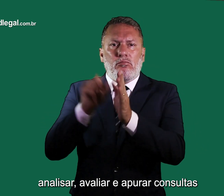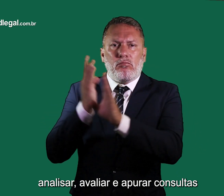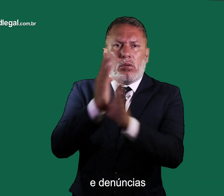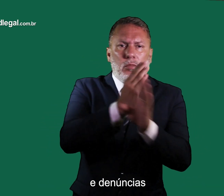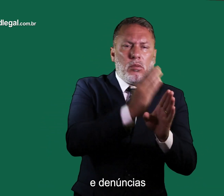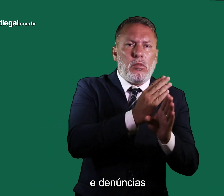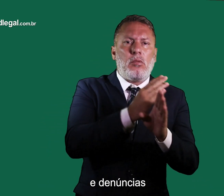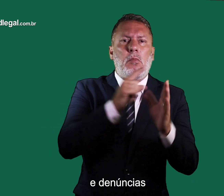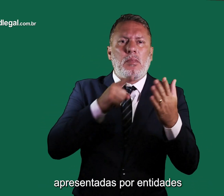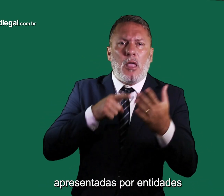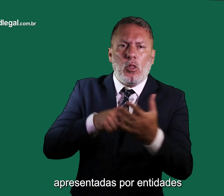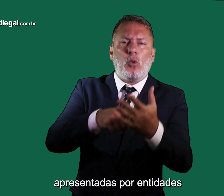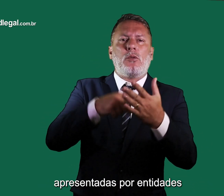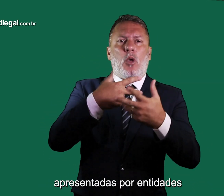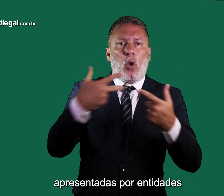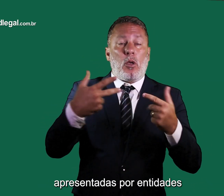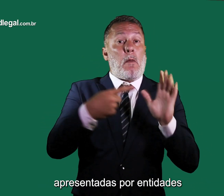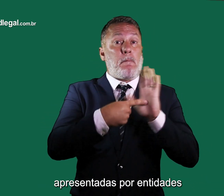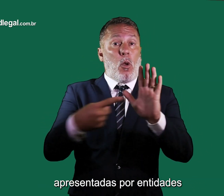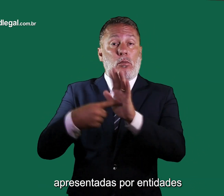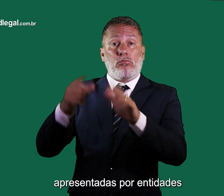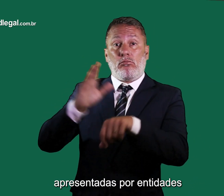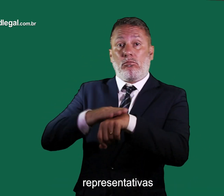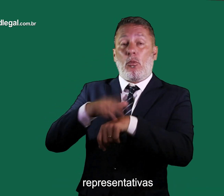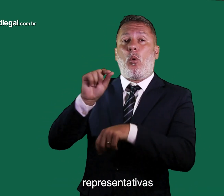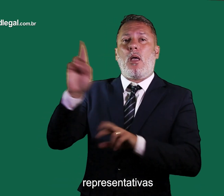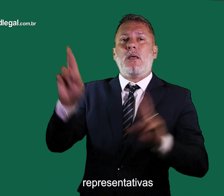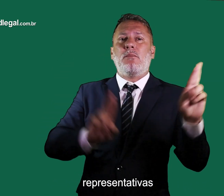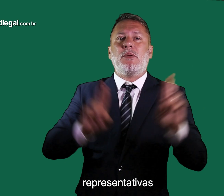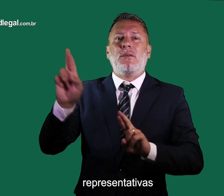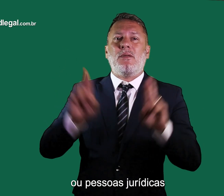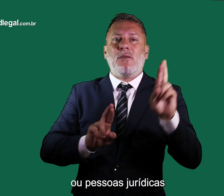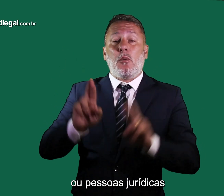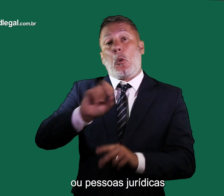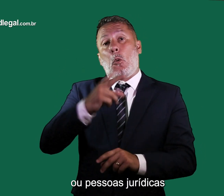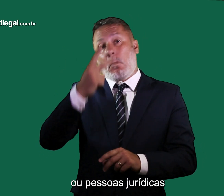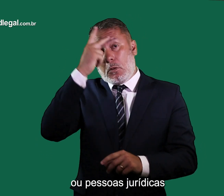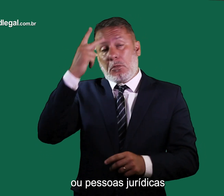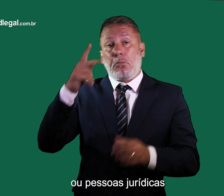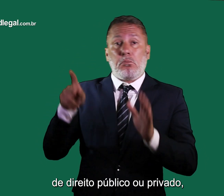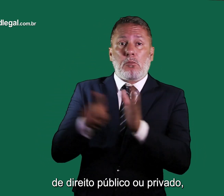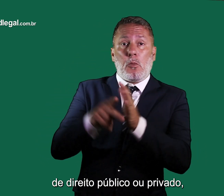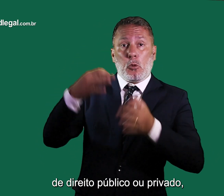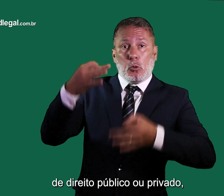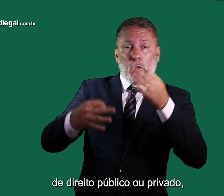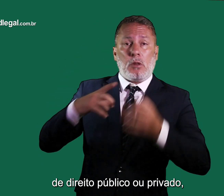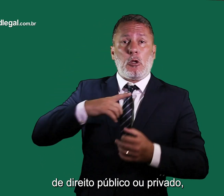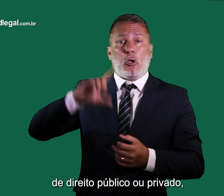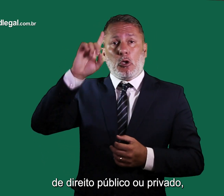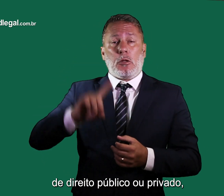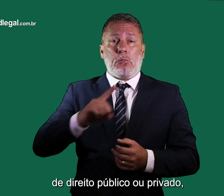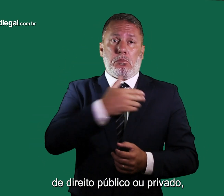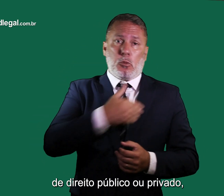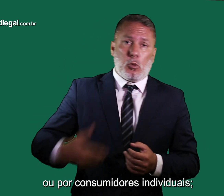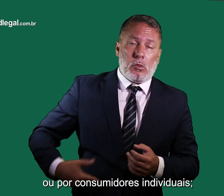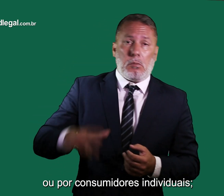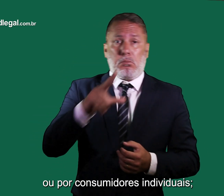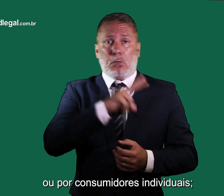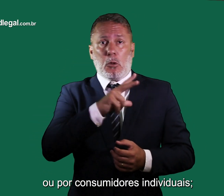e denúncias apresentadas por entidades representativas ou pessoas jurídicas de direito público ou privado ou por